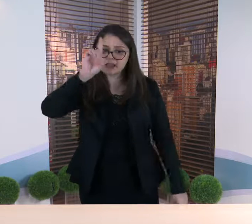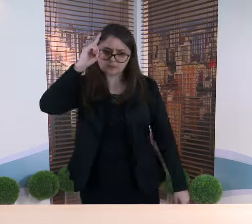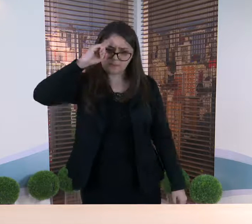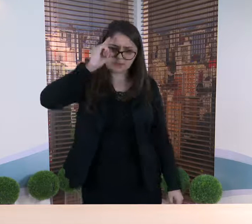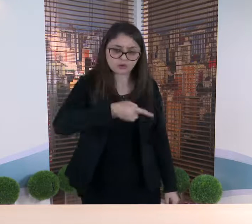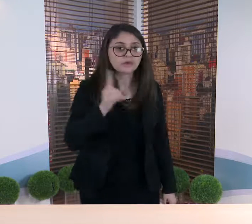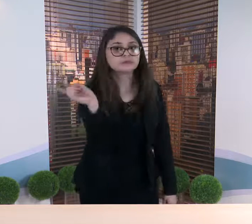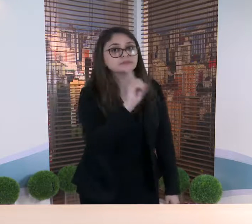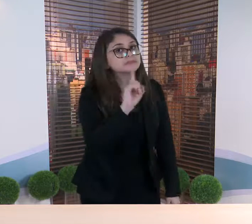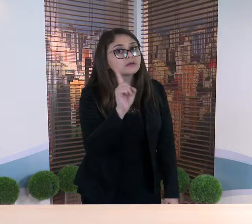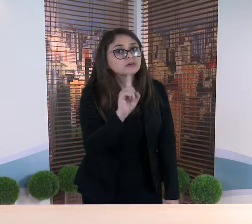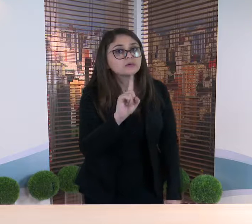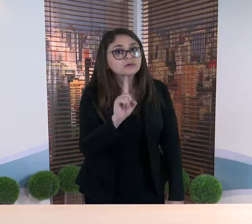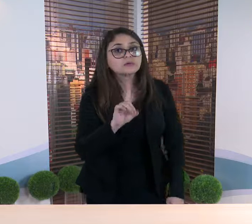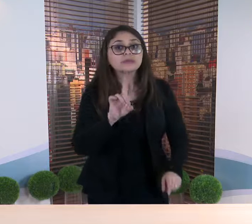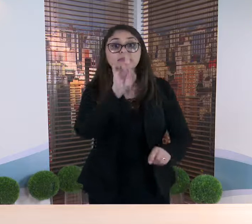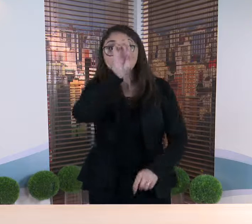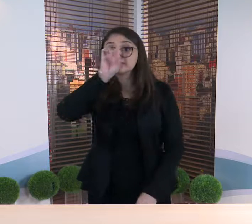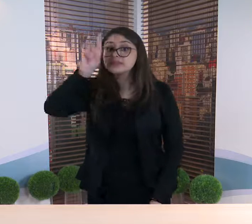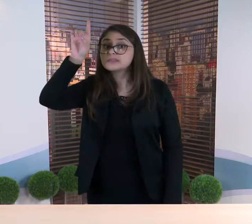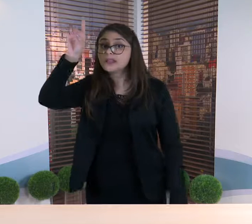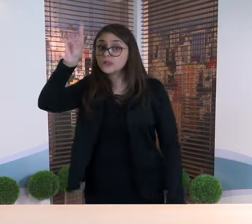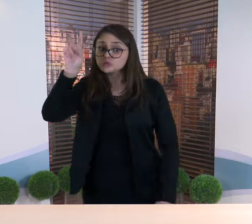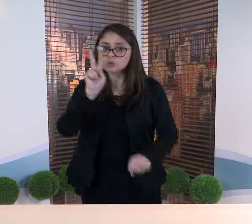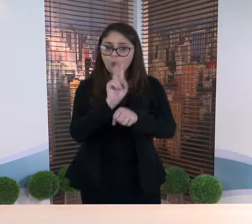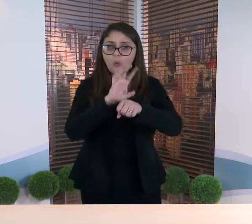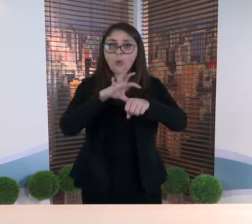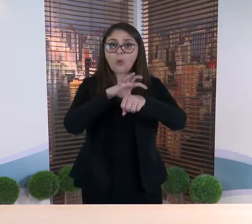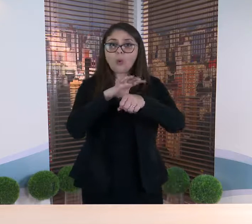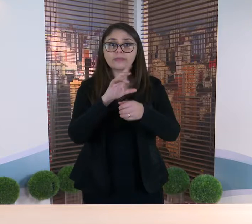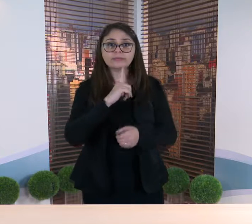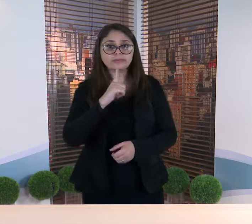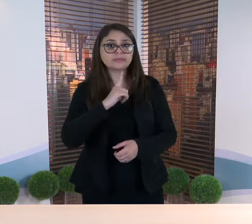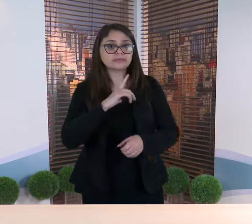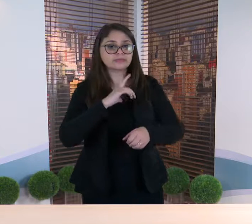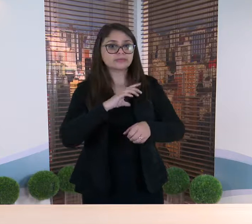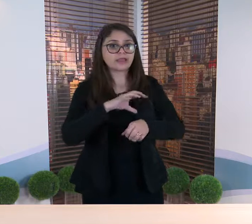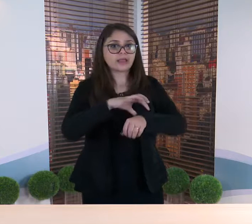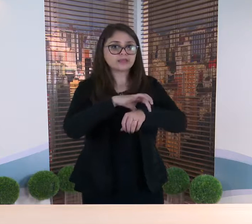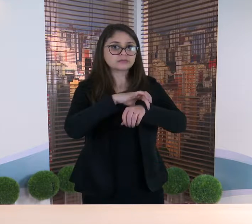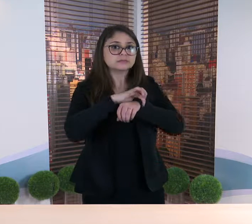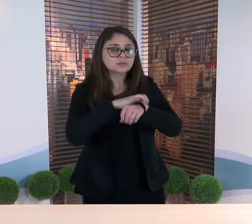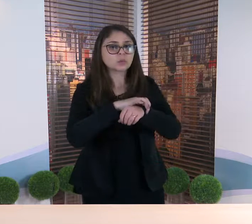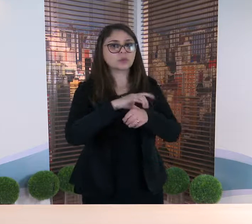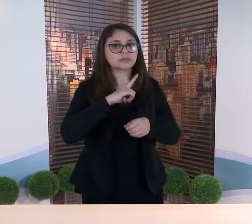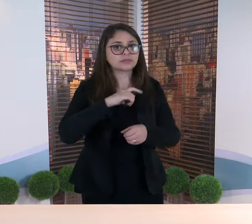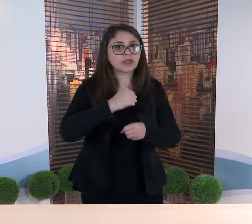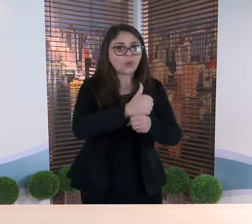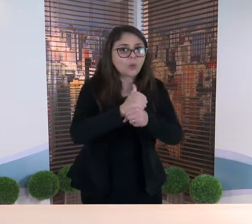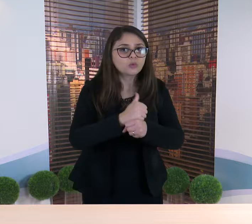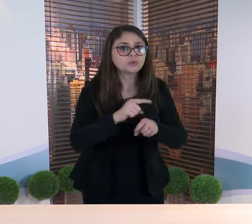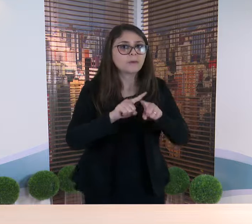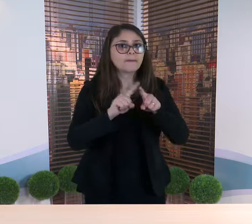está no controle da natureza, mas não determina desastres, apenas permite que